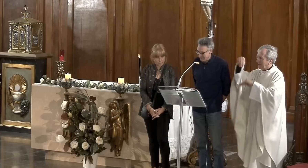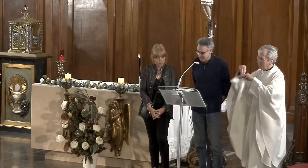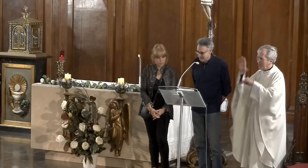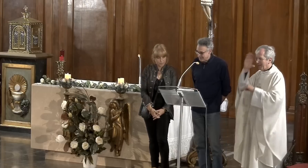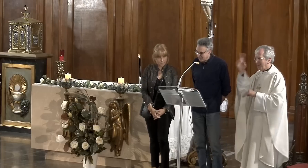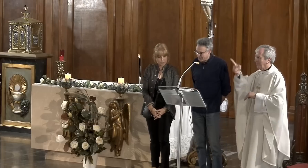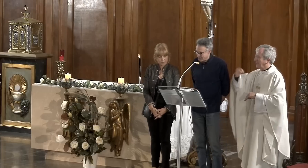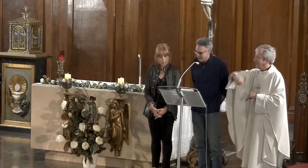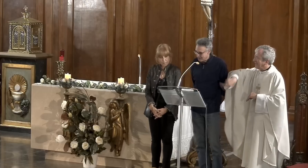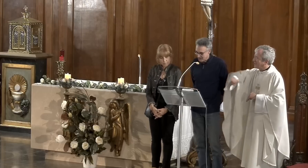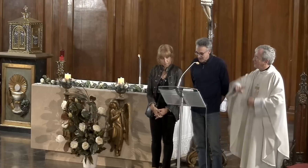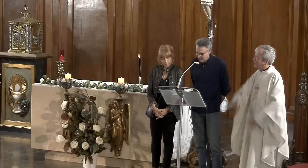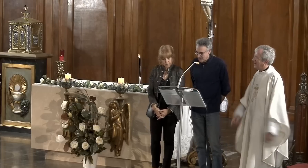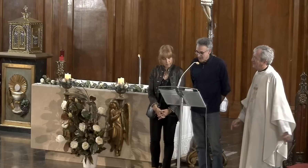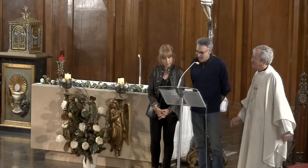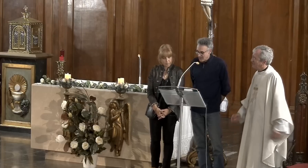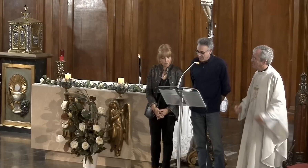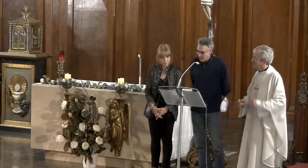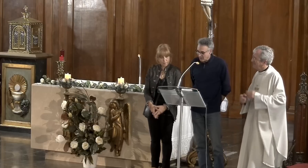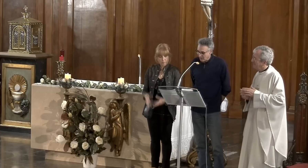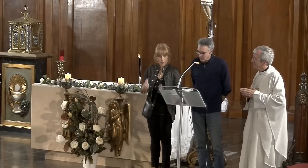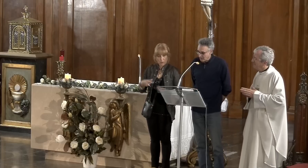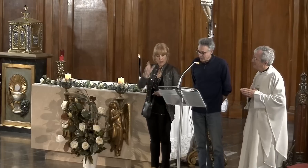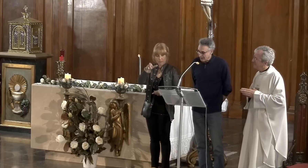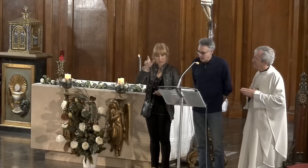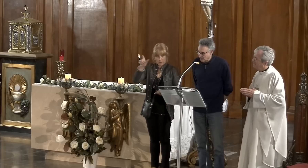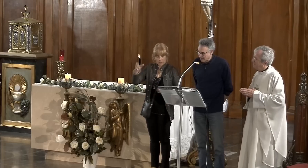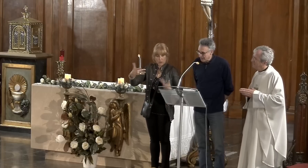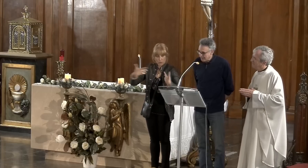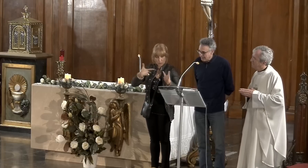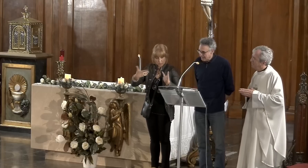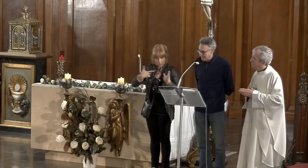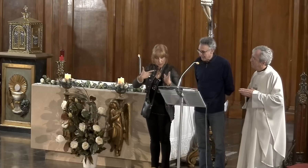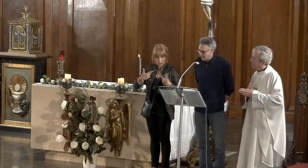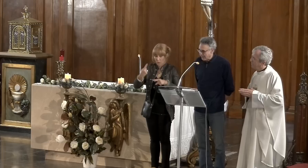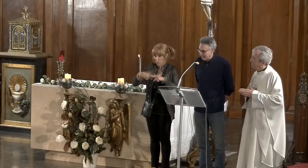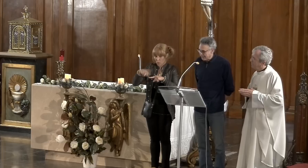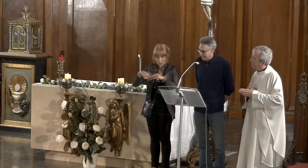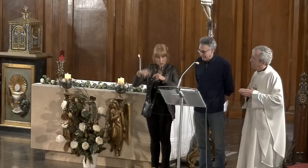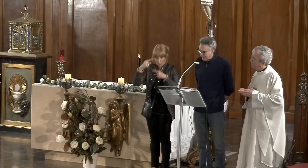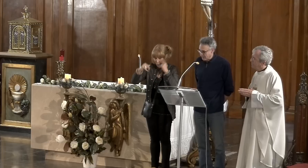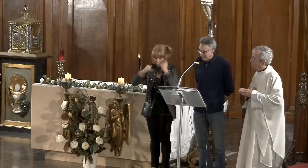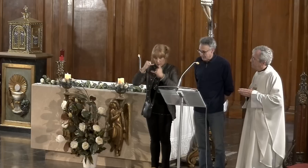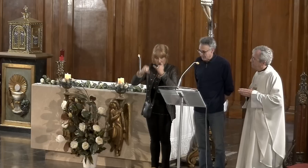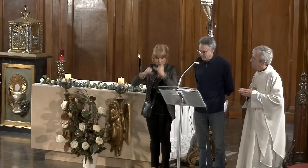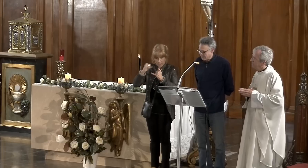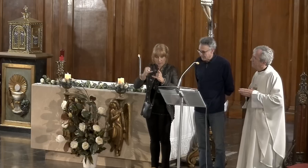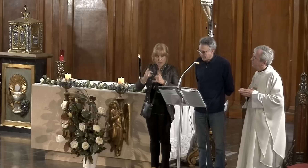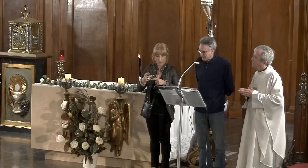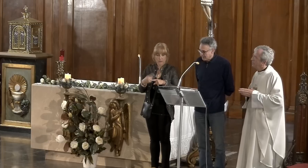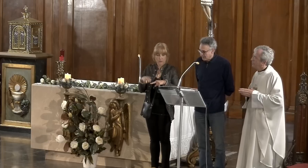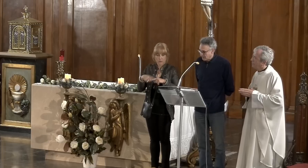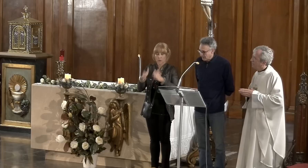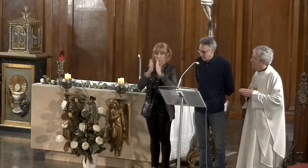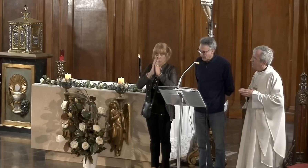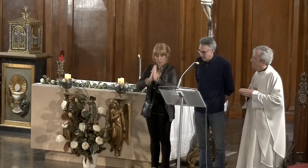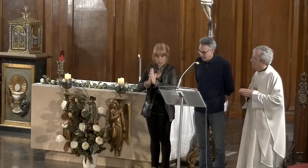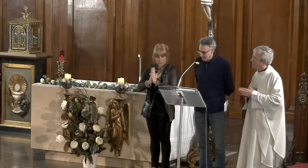resucitado escúchanos por todos los que sufren sea cual sea la causa oremos